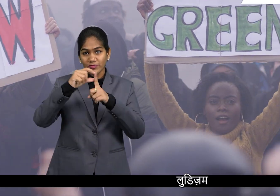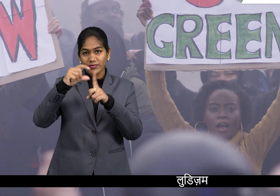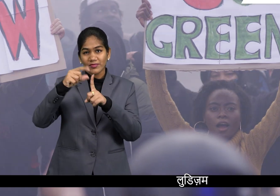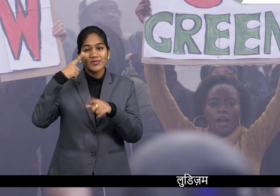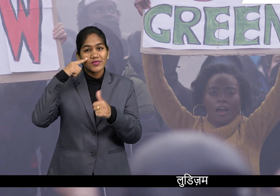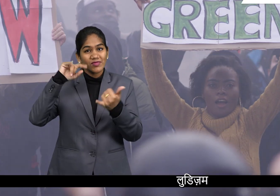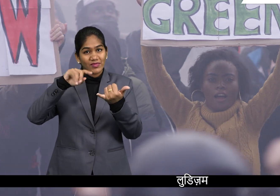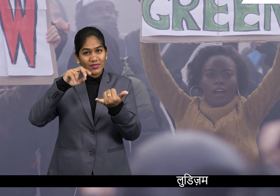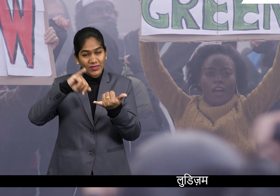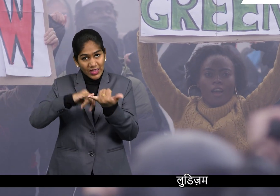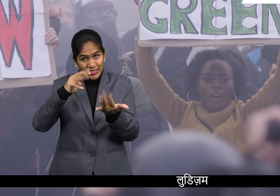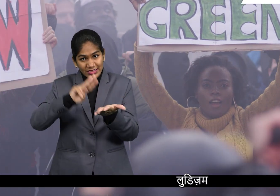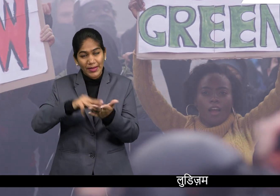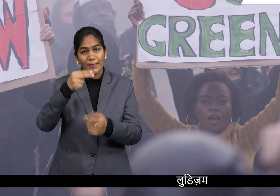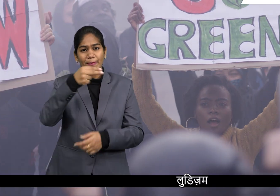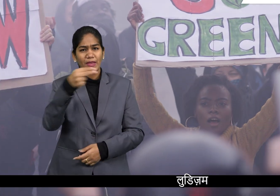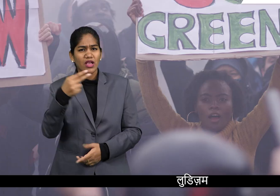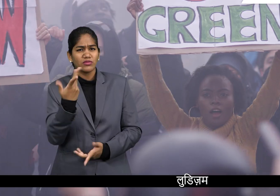लुडिज्म